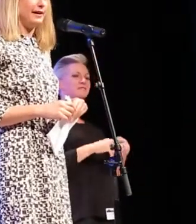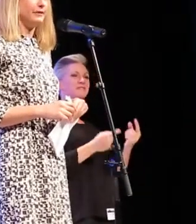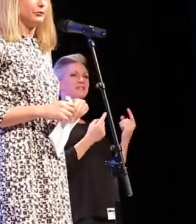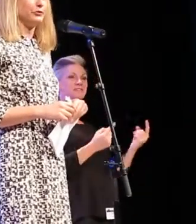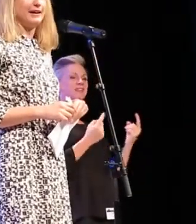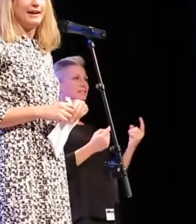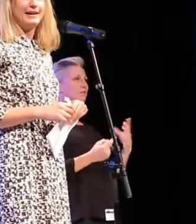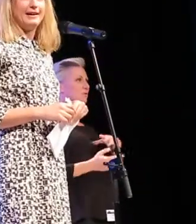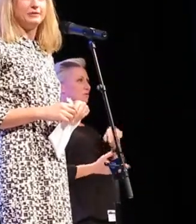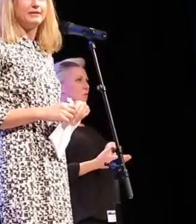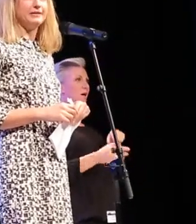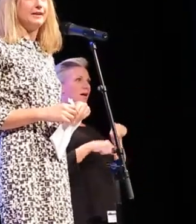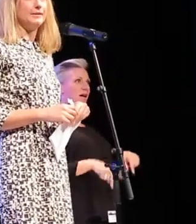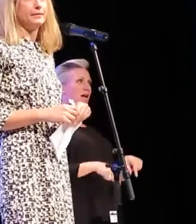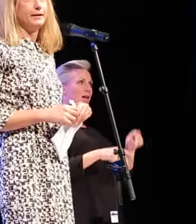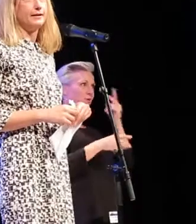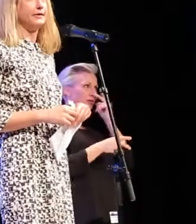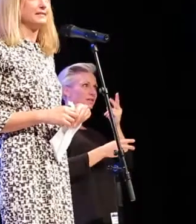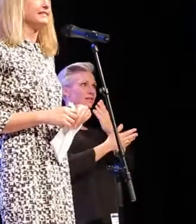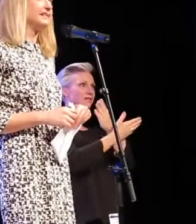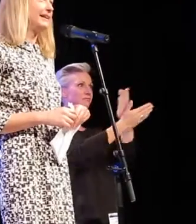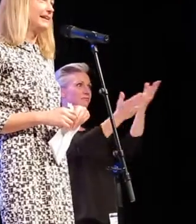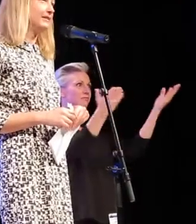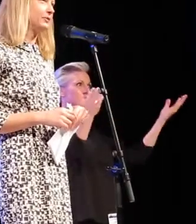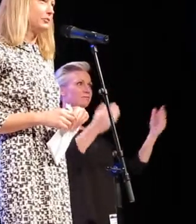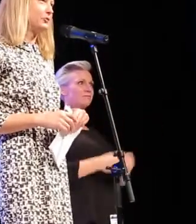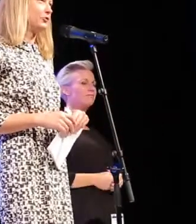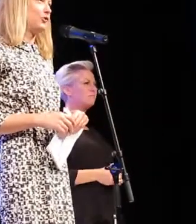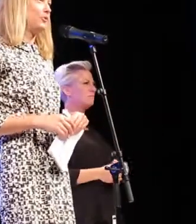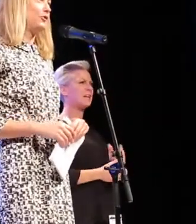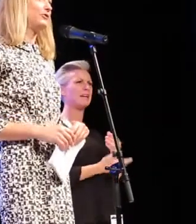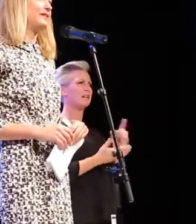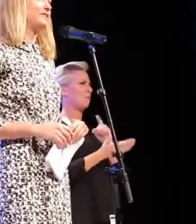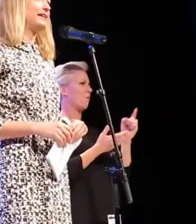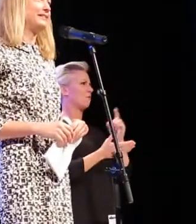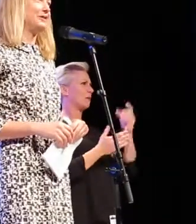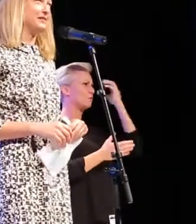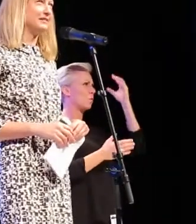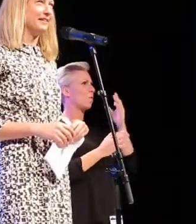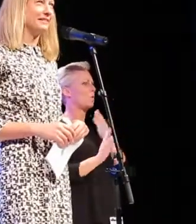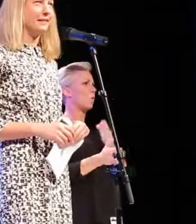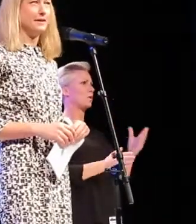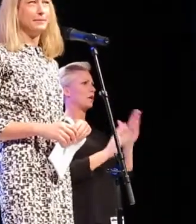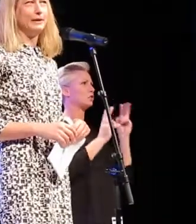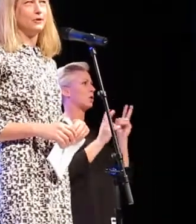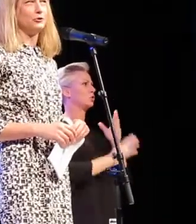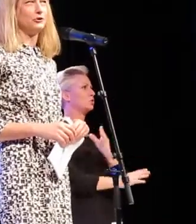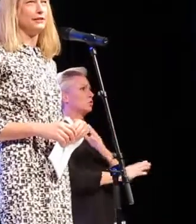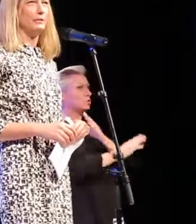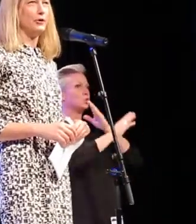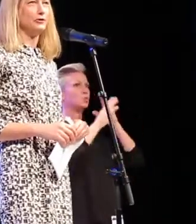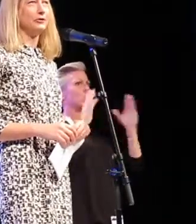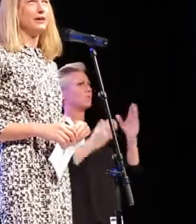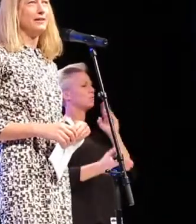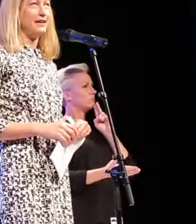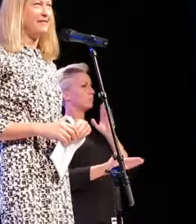att vara här och se alla er som sitter här. Det är ganska sällan som Stockholm har såna här viktiga och intressanta miljö-